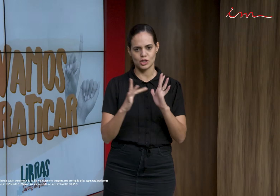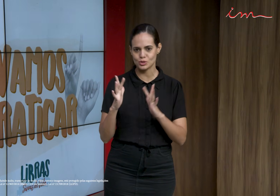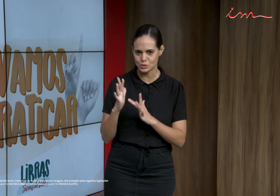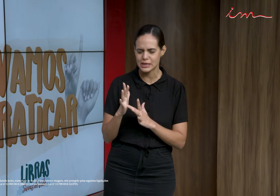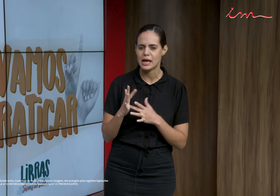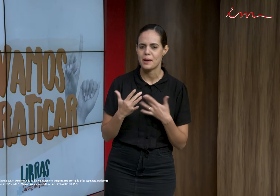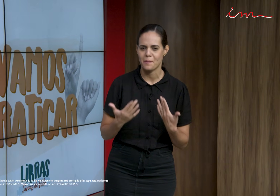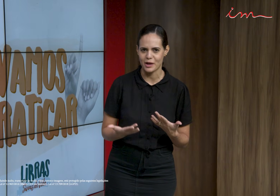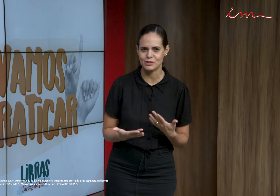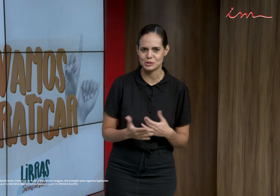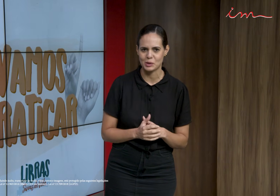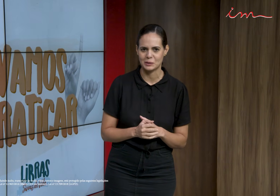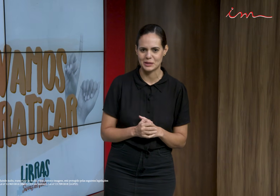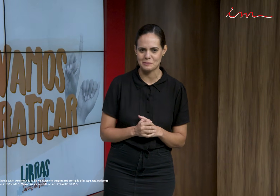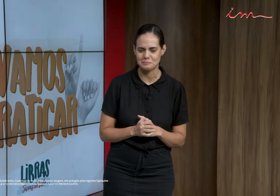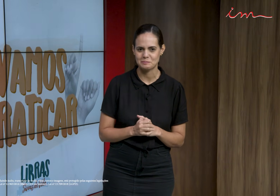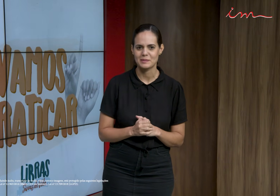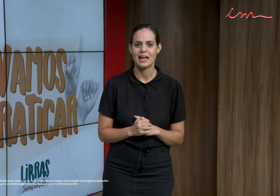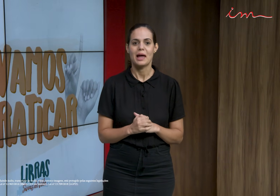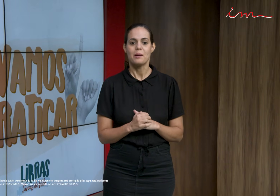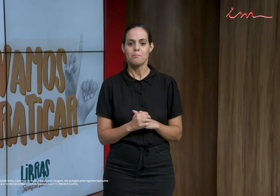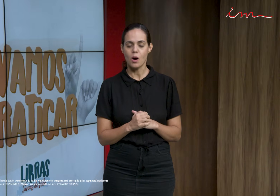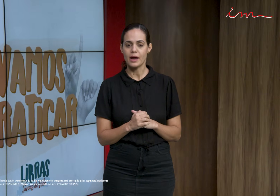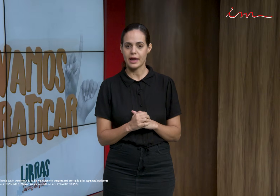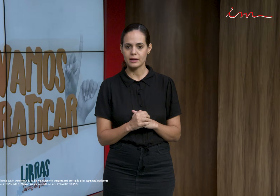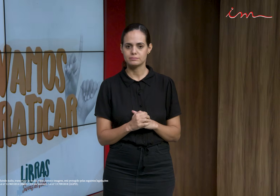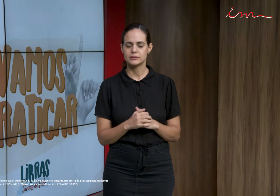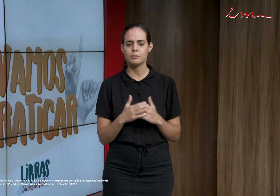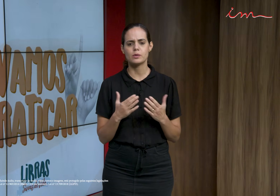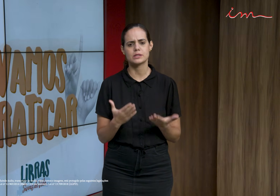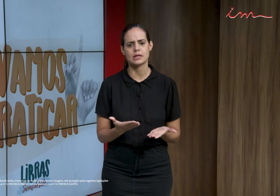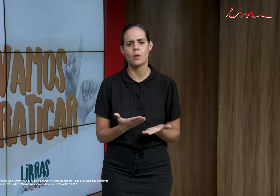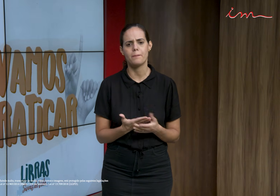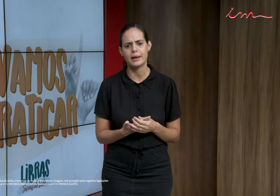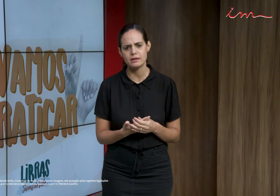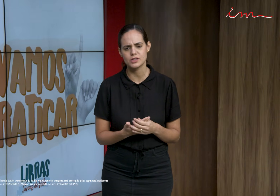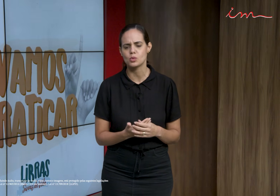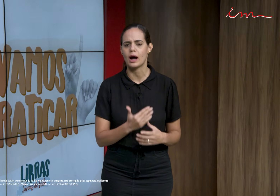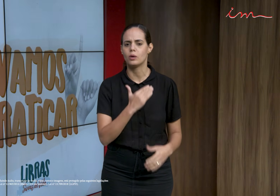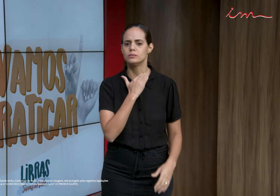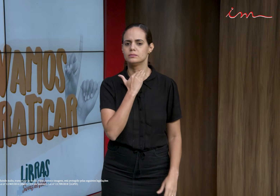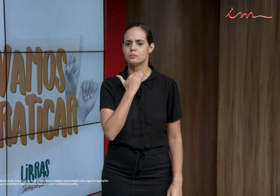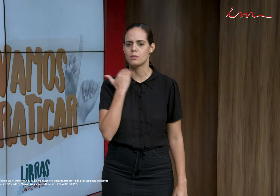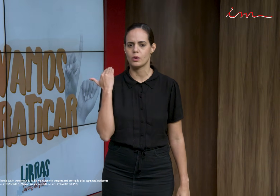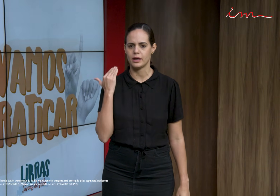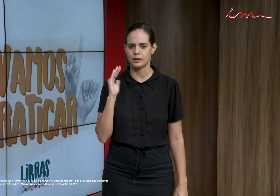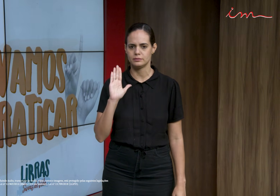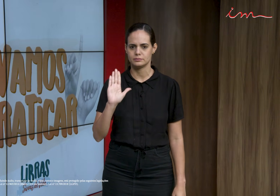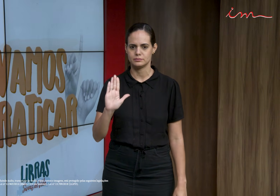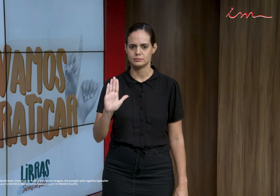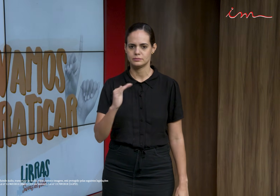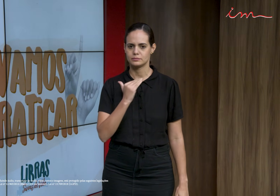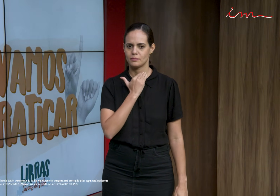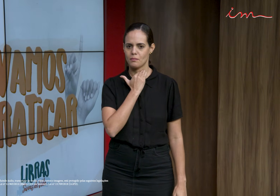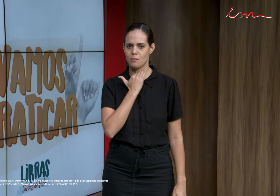mão. Jesus, bem visual, né? Morrer, também um sinal bem visual.